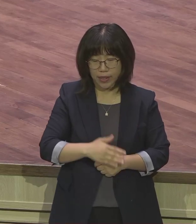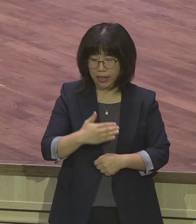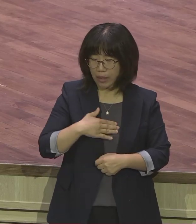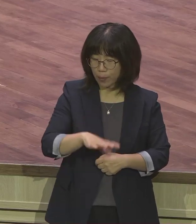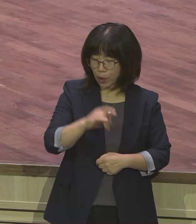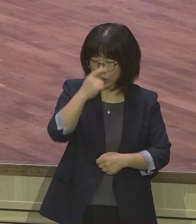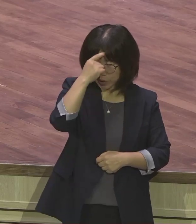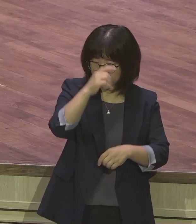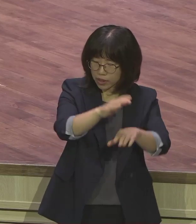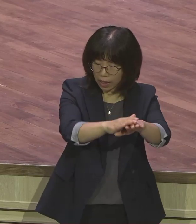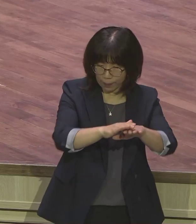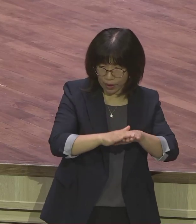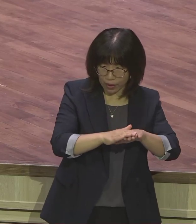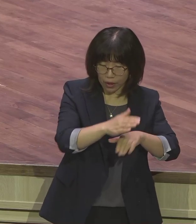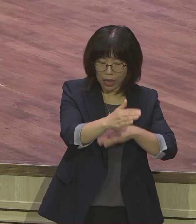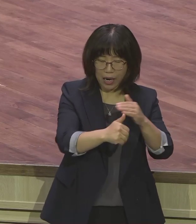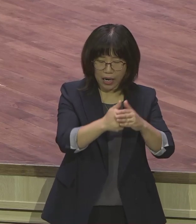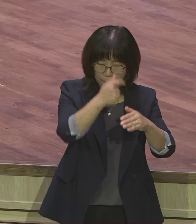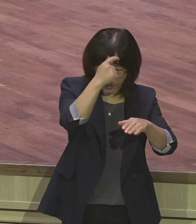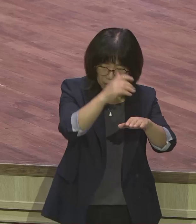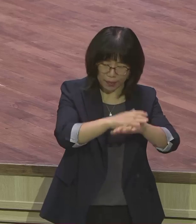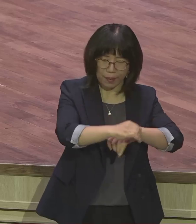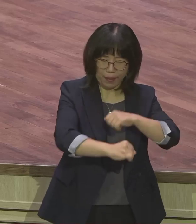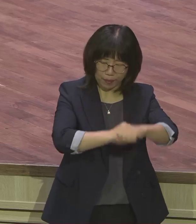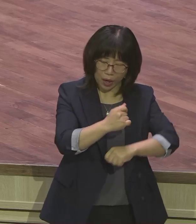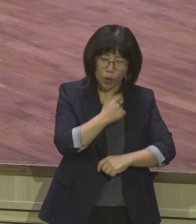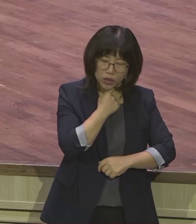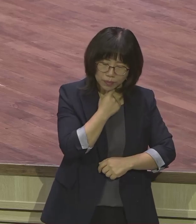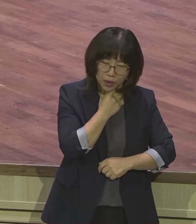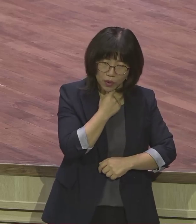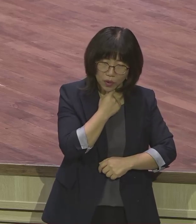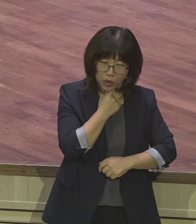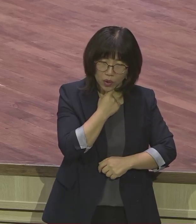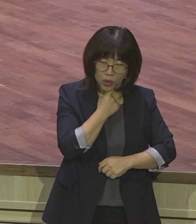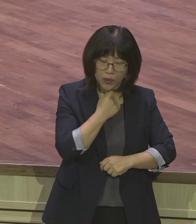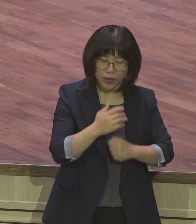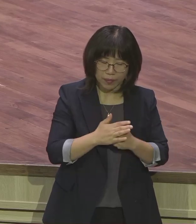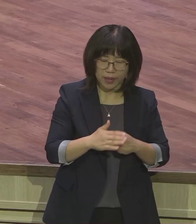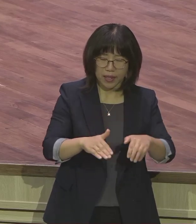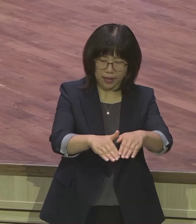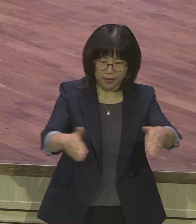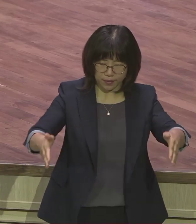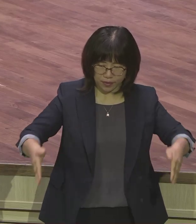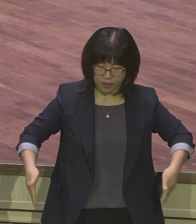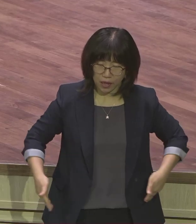하나님과 가까이 하나님 앞에 더 기도하고 어떤 환경이 더 좋을까